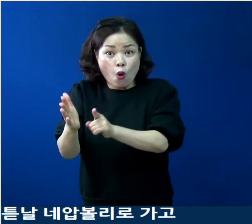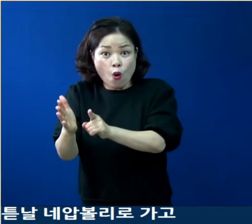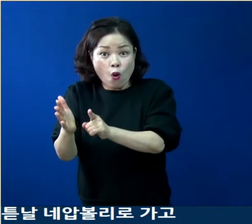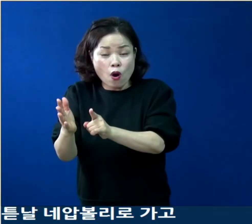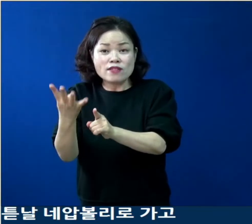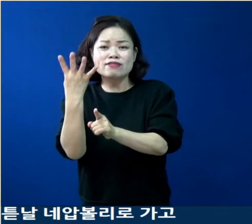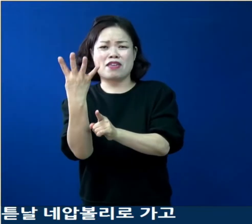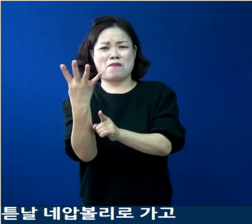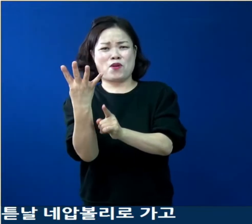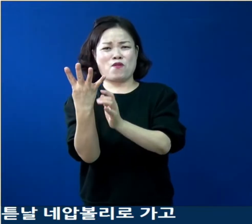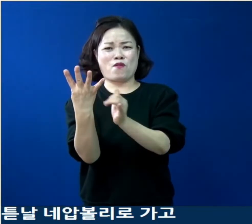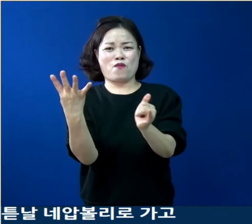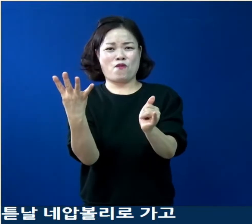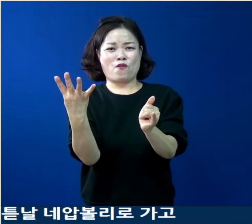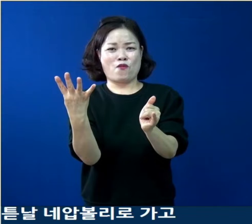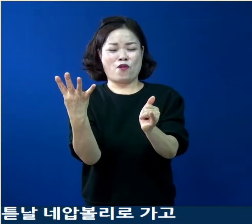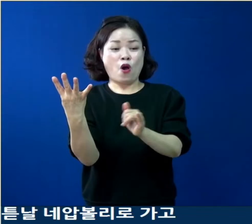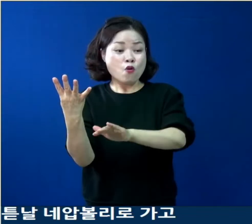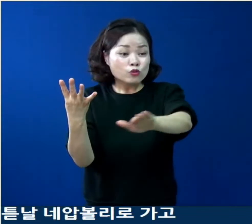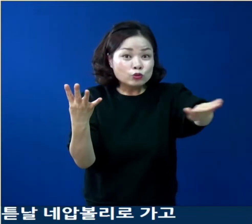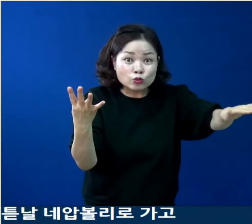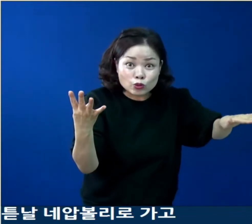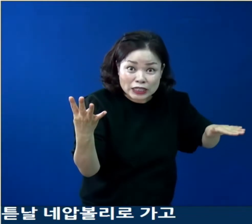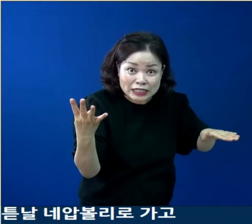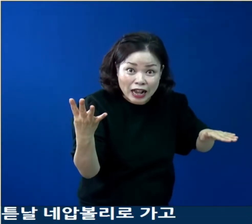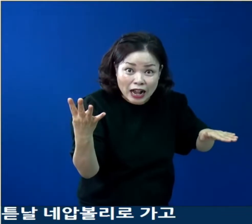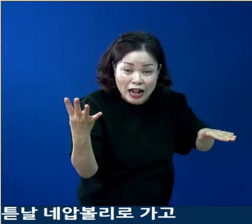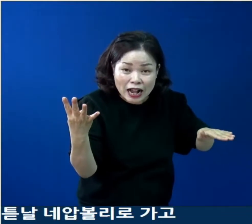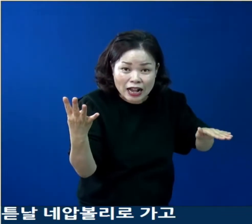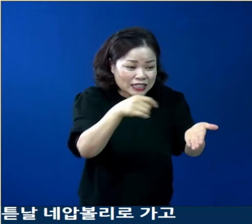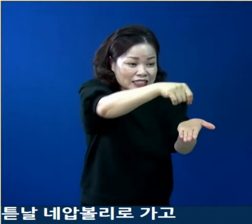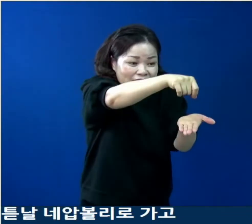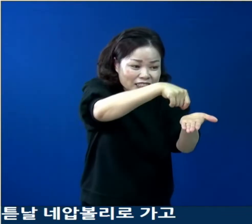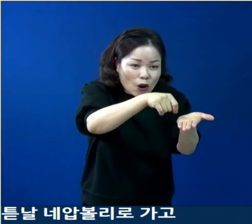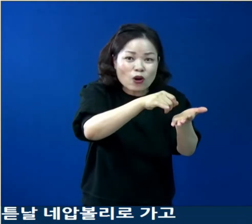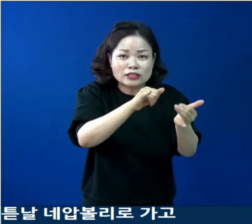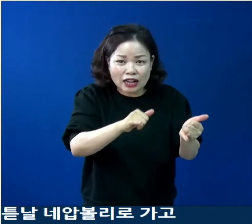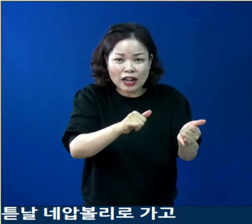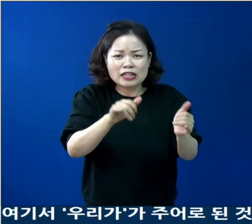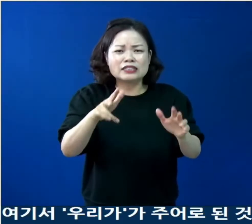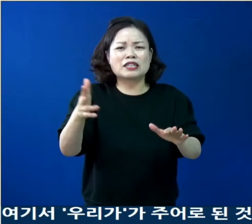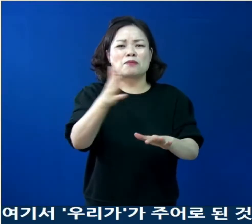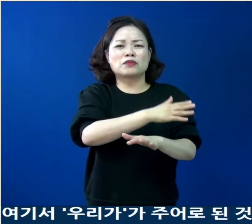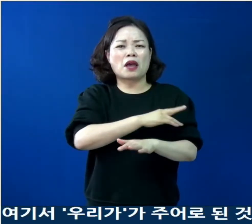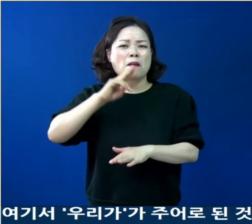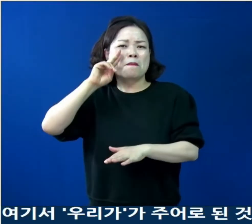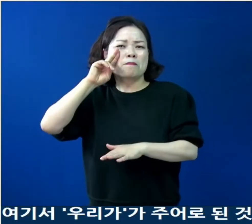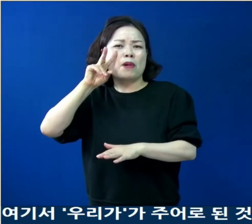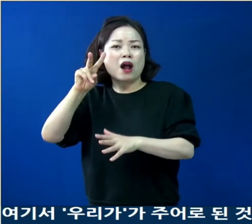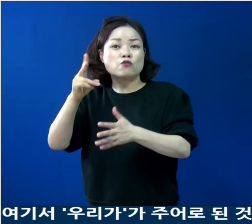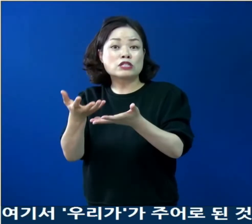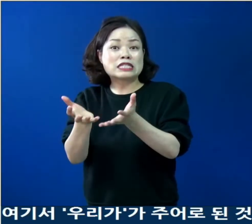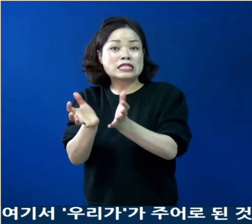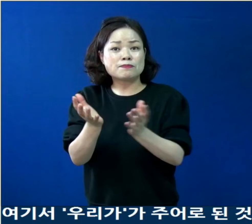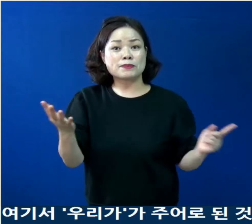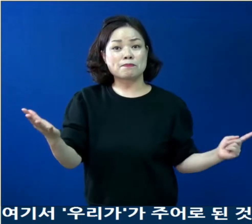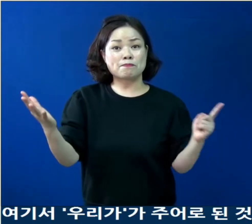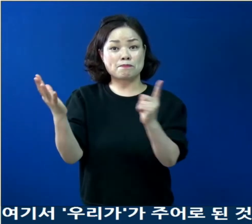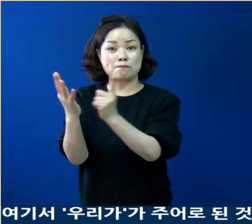거예요. 4명이 된 거예요. 그래서 여기가 우리가, 저자가 이때부터 바울 팀에 합류했다, 그